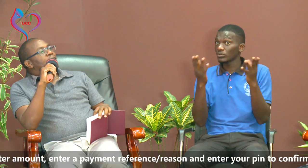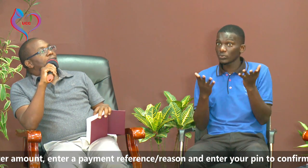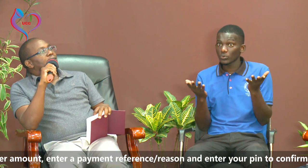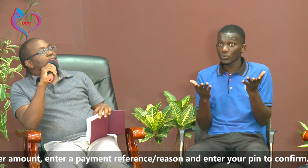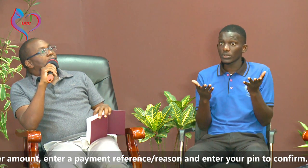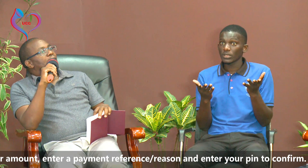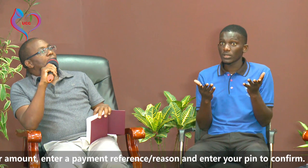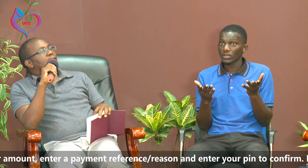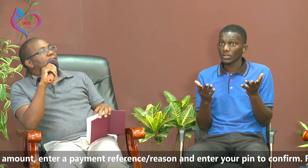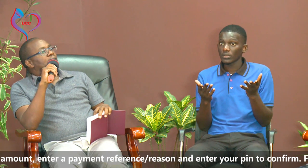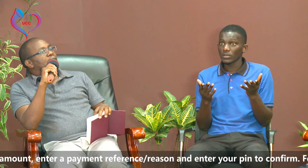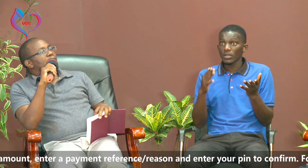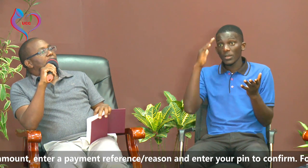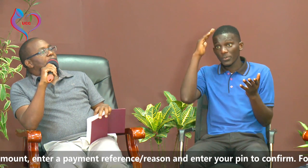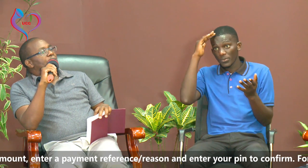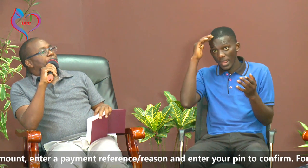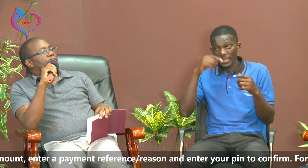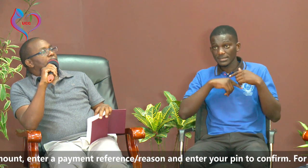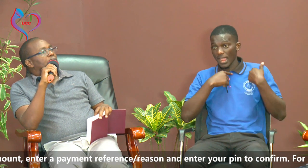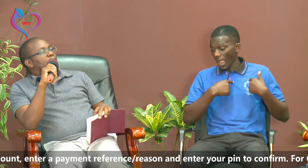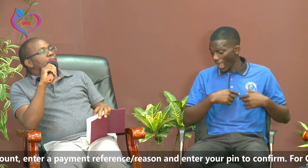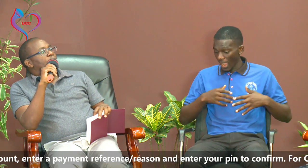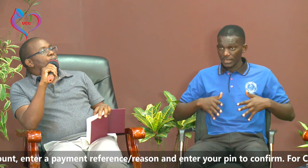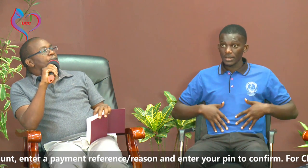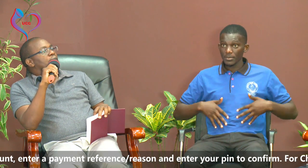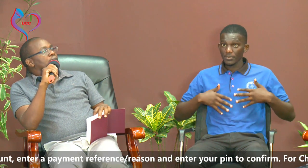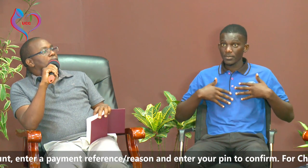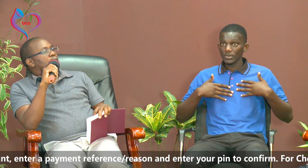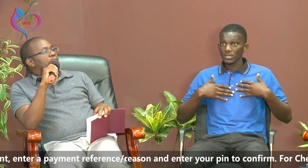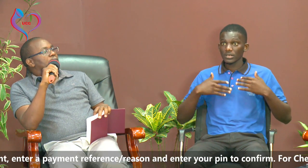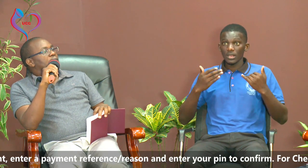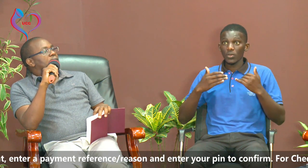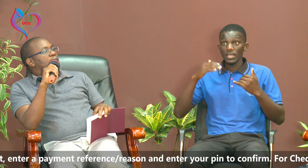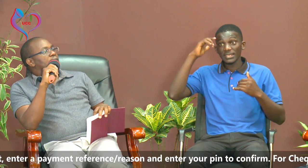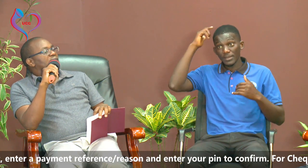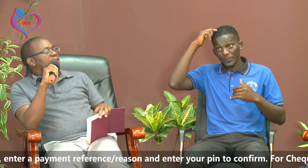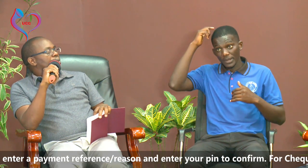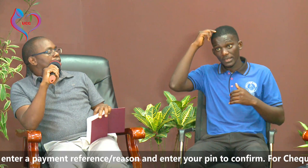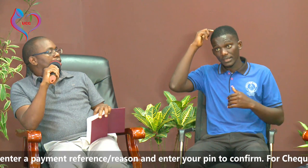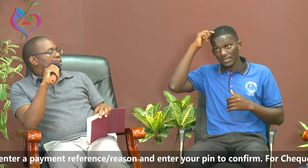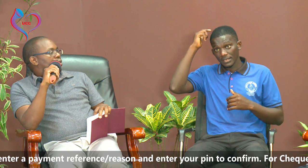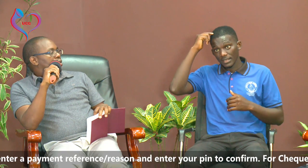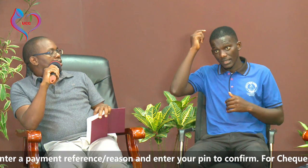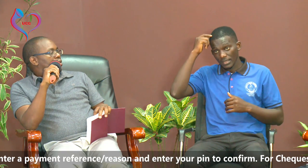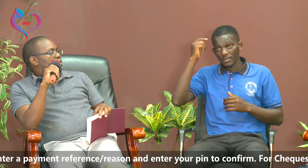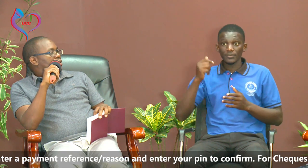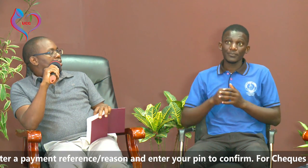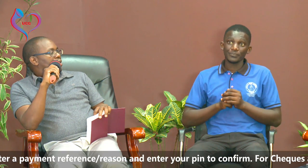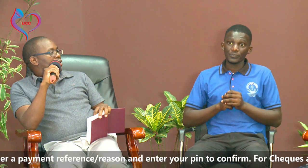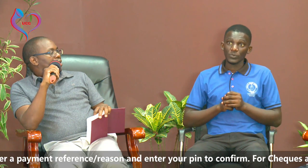brain, heart and the body. Mu brain is the chechirabika. En eri